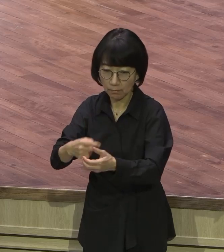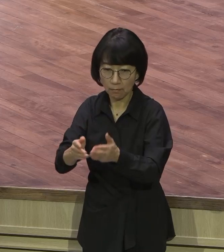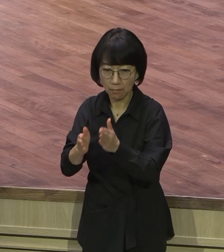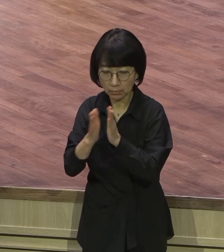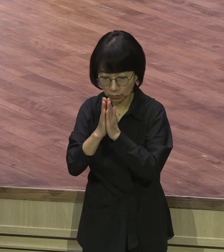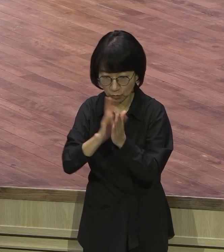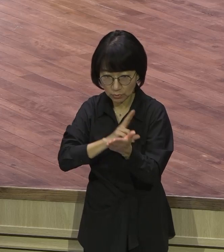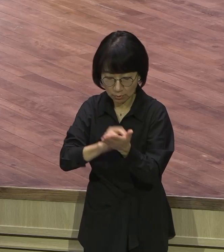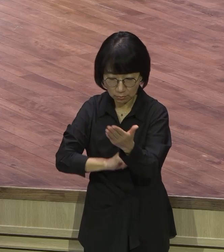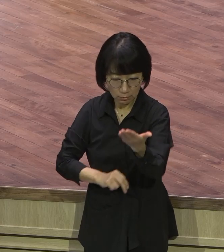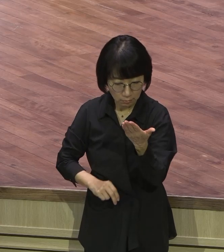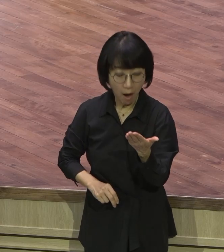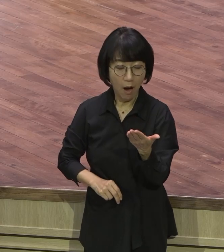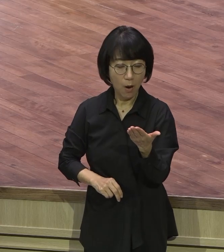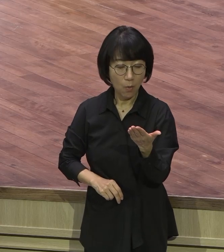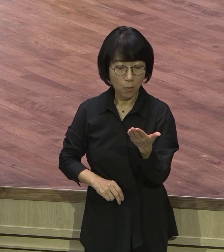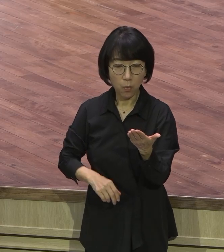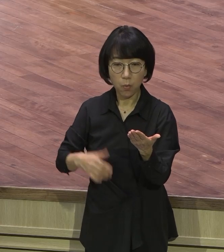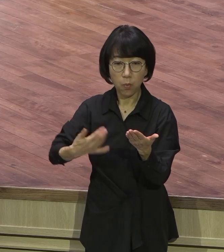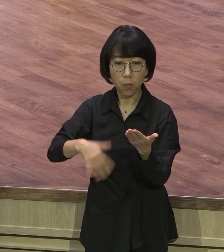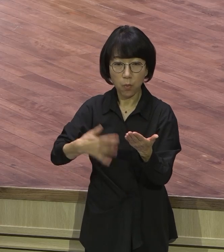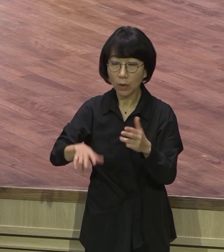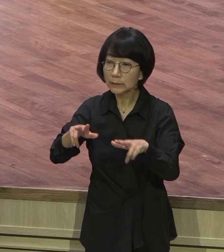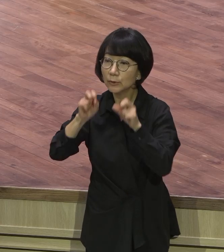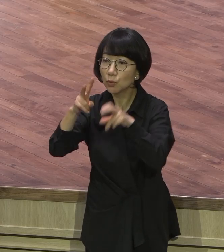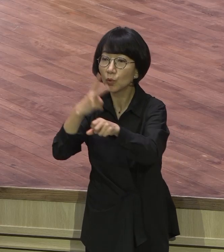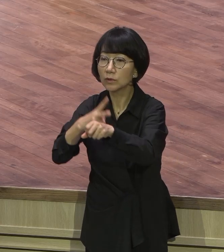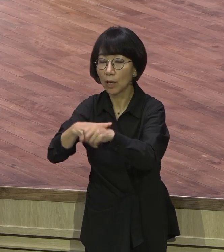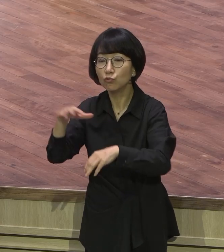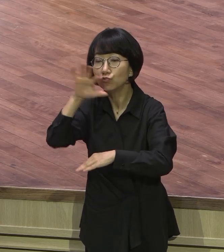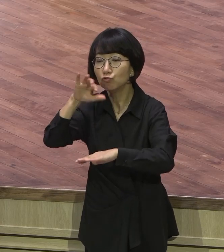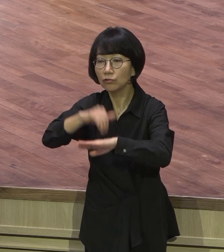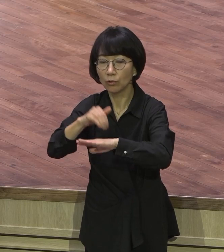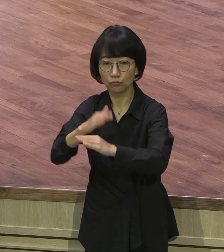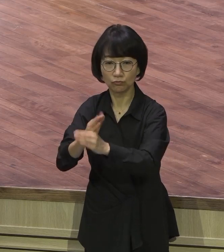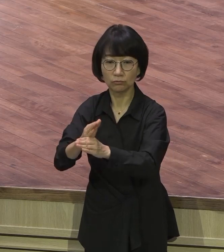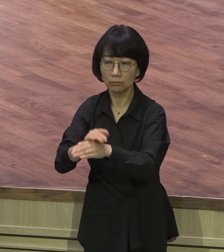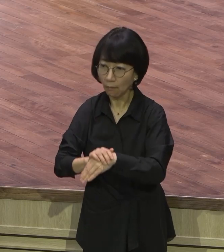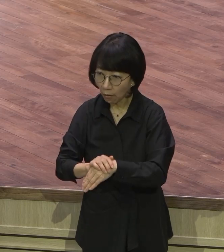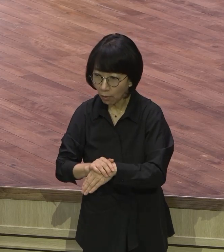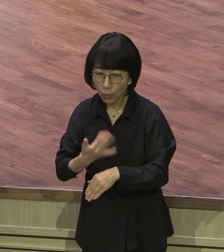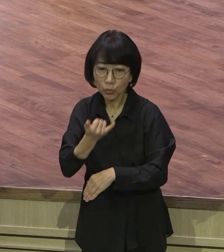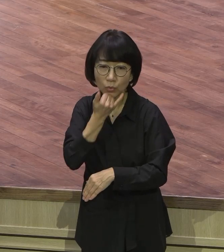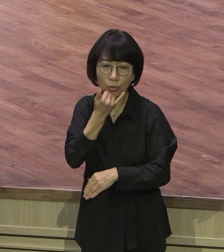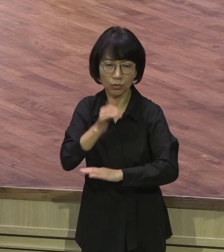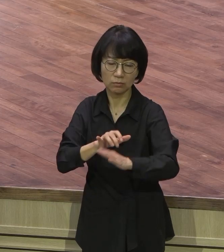고등학생 무슨 성교사 훈련받고 있다니까 어디서 훈련받은 독일